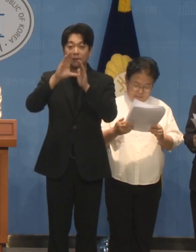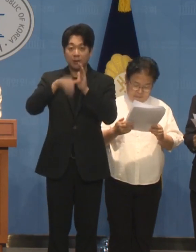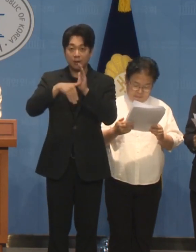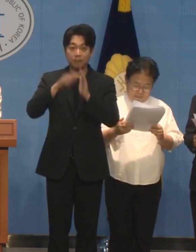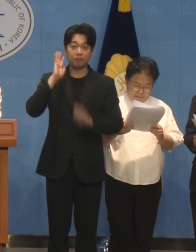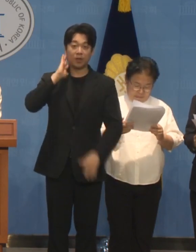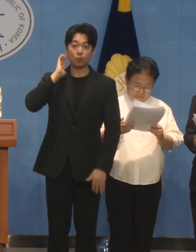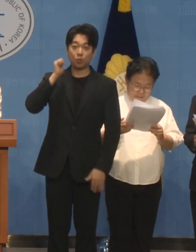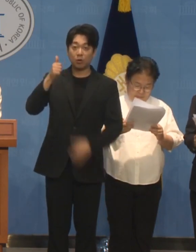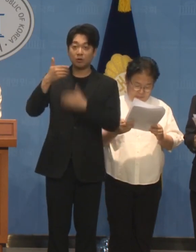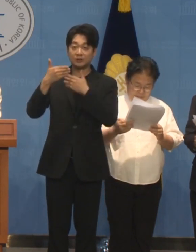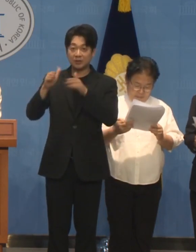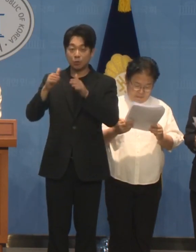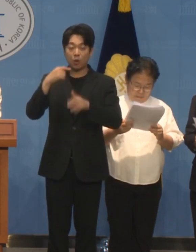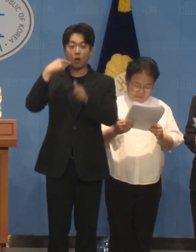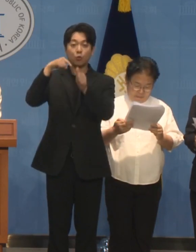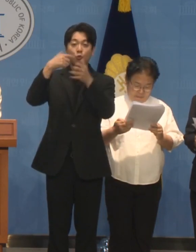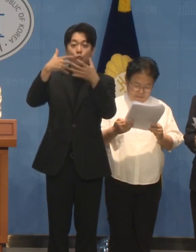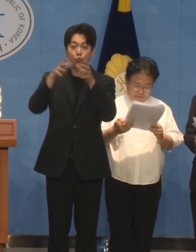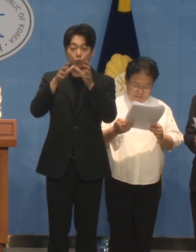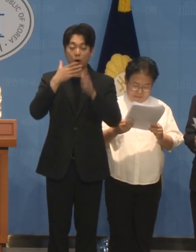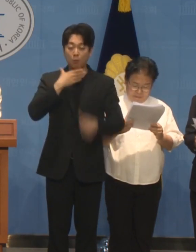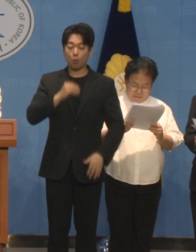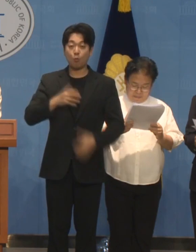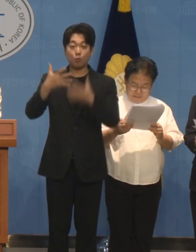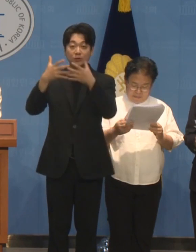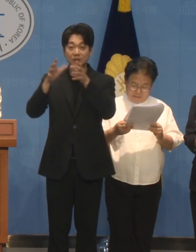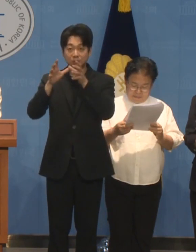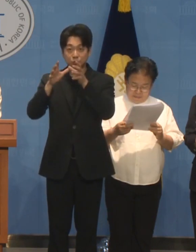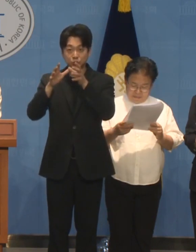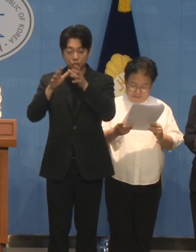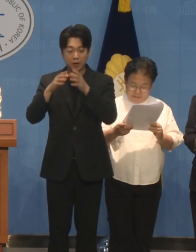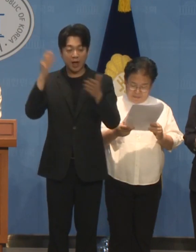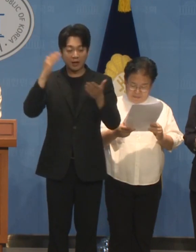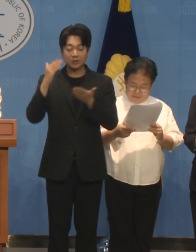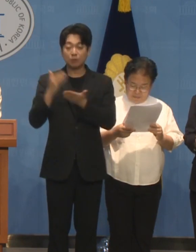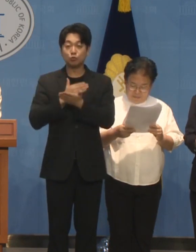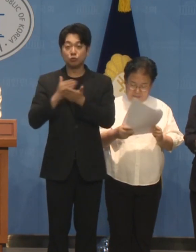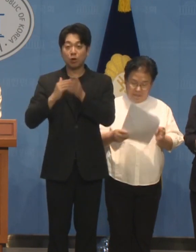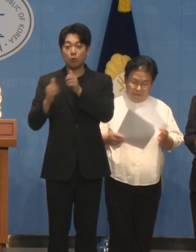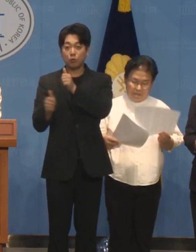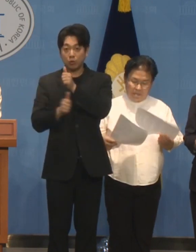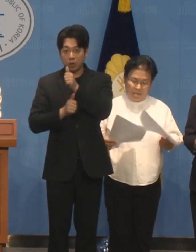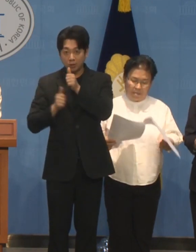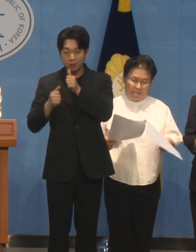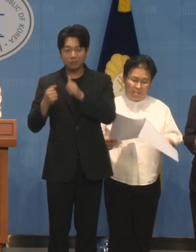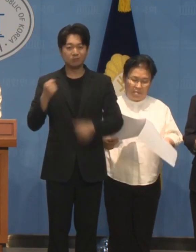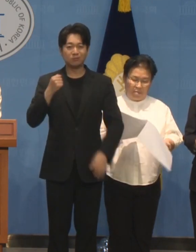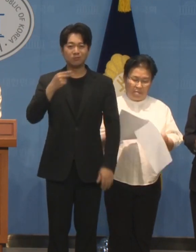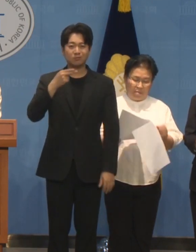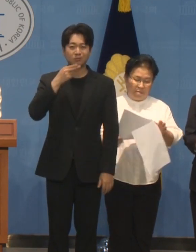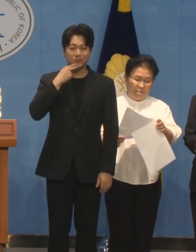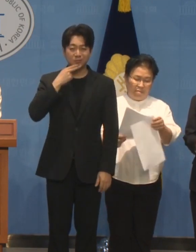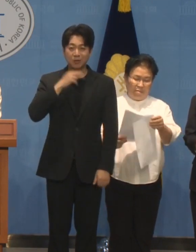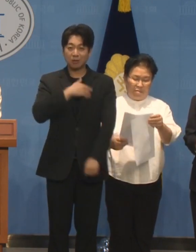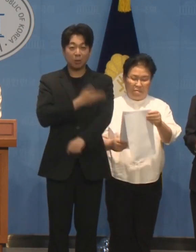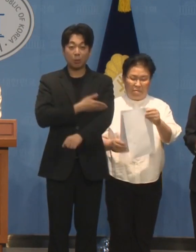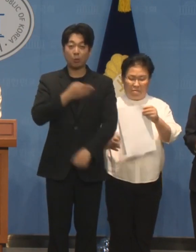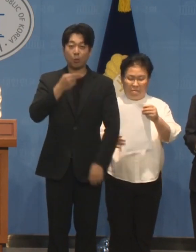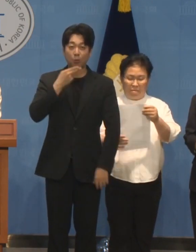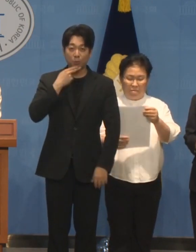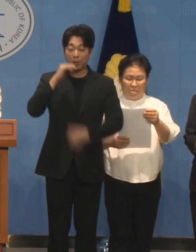대통령실과 교육부, 보건복지부, 교육부 의대 학생정원 배정위원회의 무능과 무책임, 청문회 과정에서